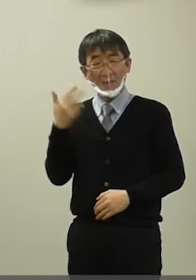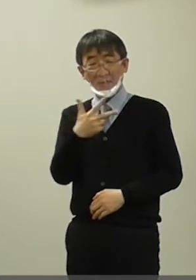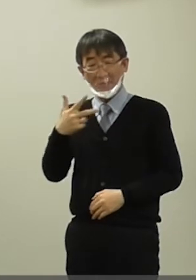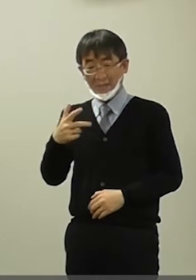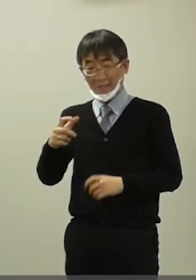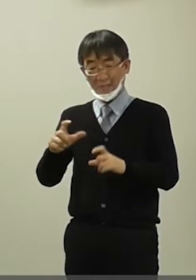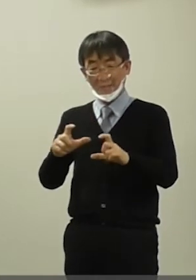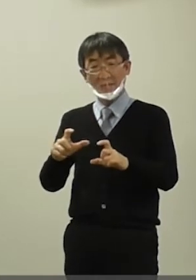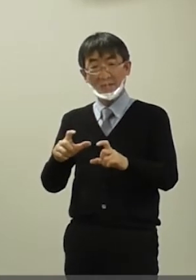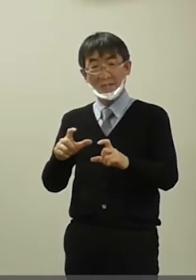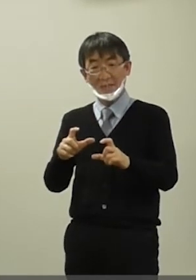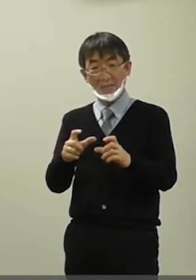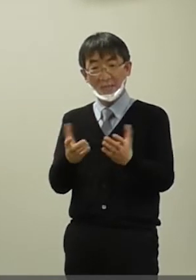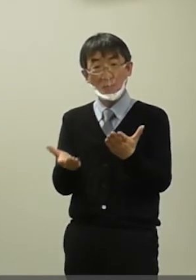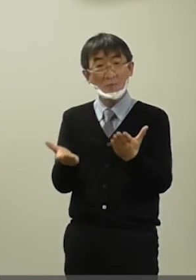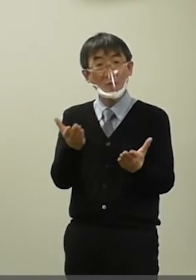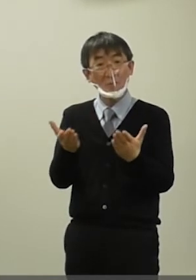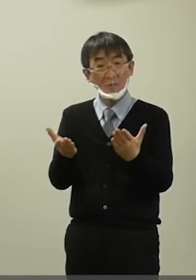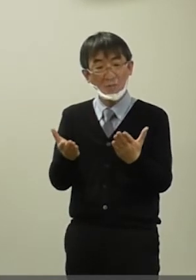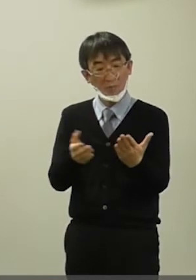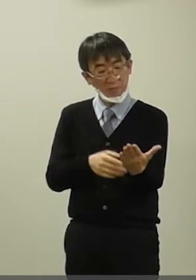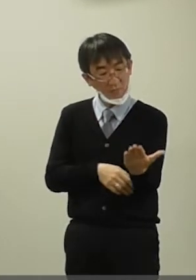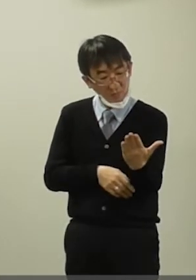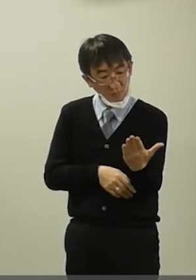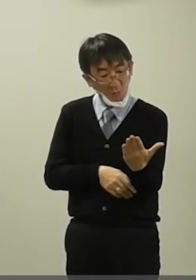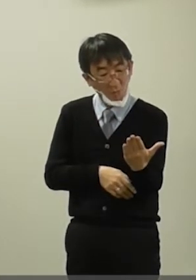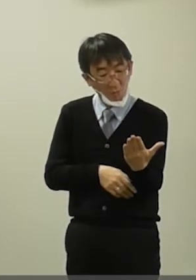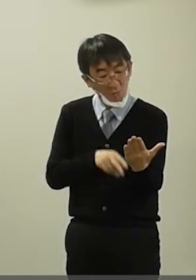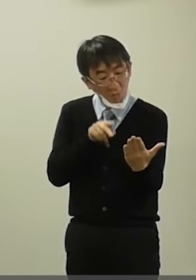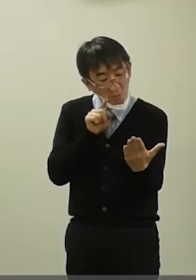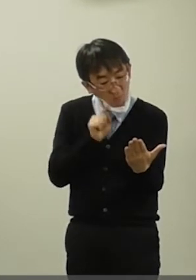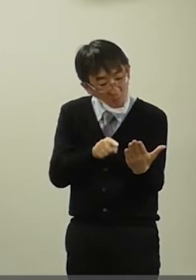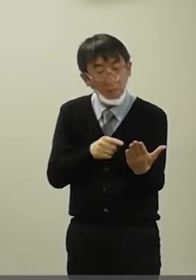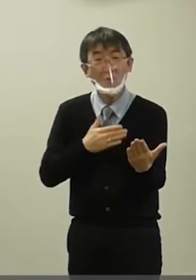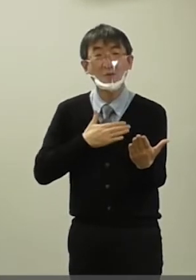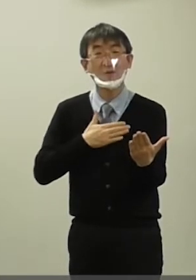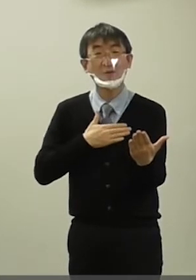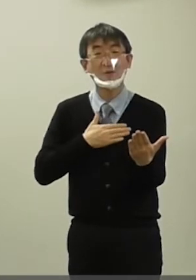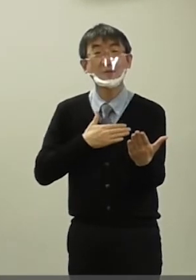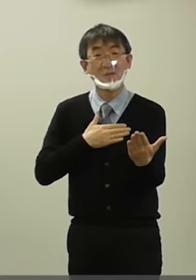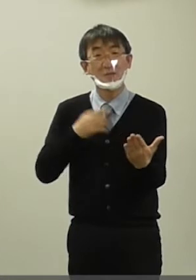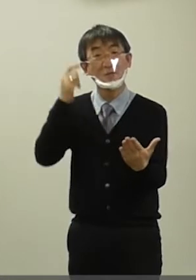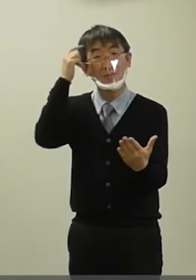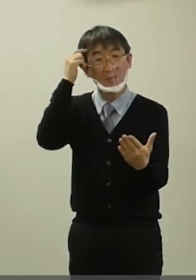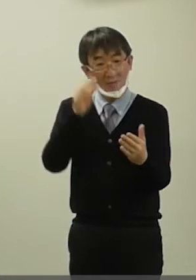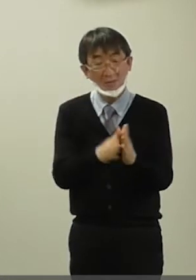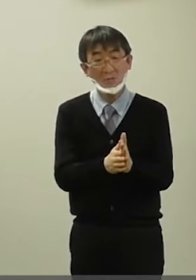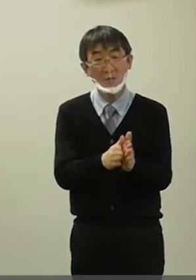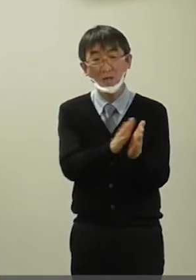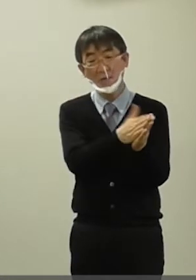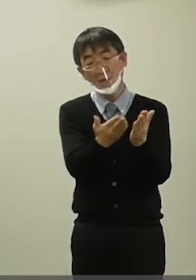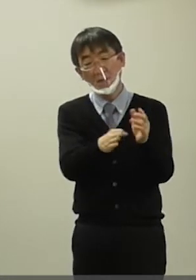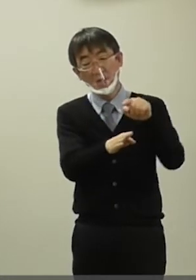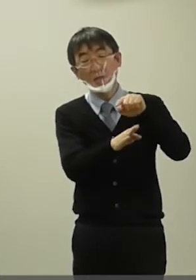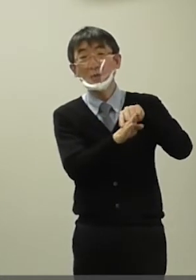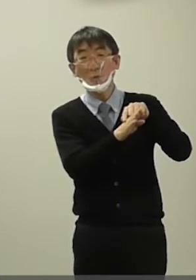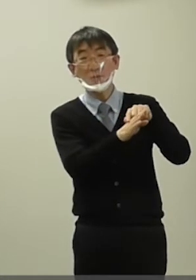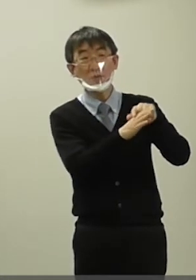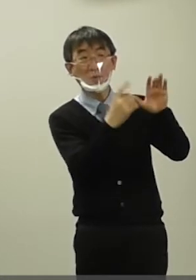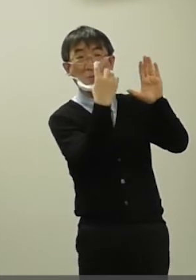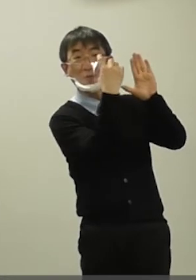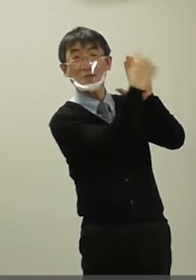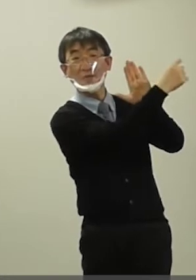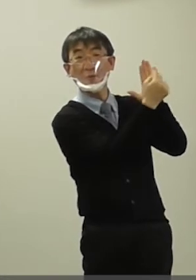といえる強引だというふうに私は思っています次にあの表紙のタイプをごらんいただきたいと思いますん